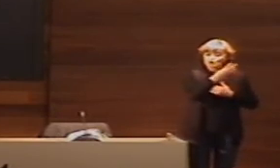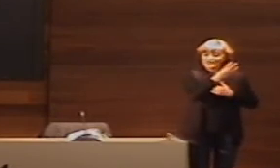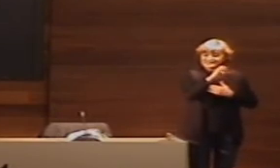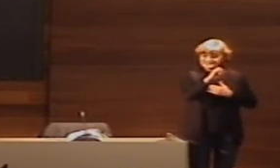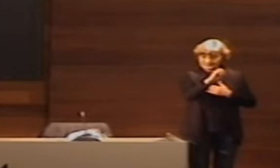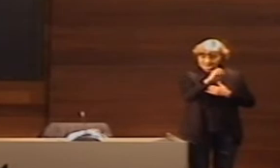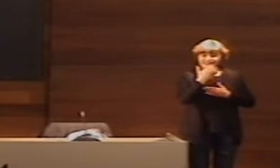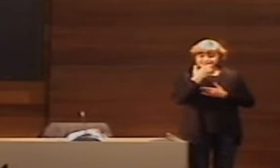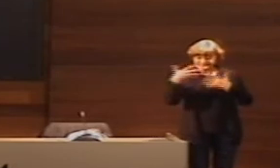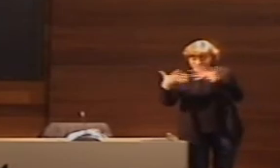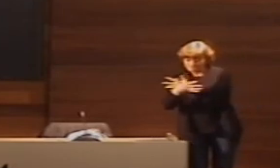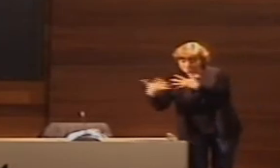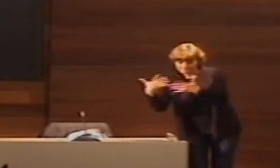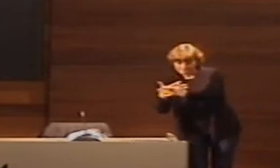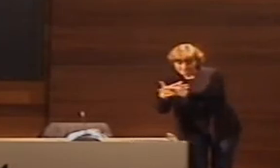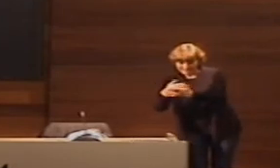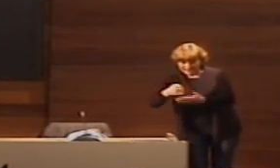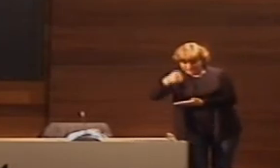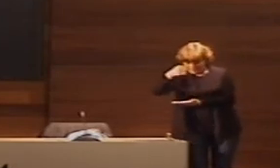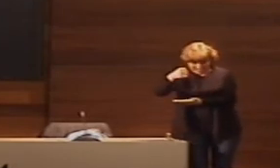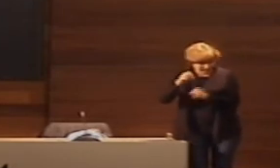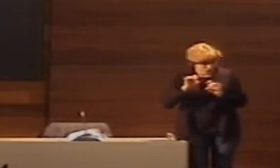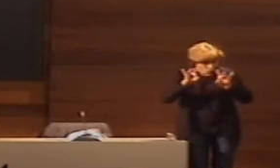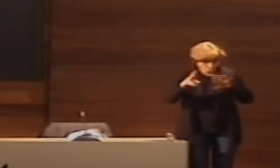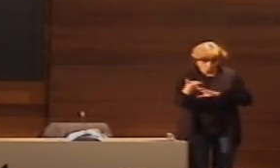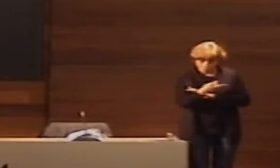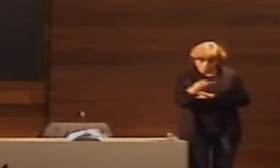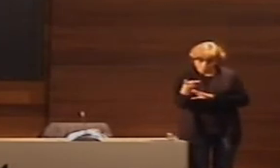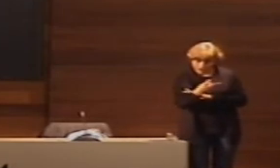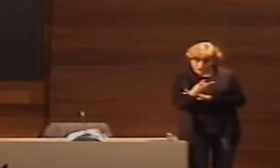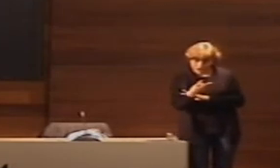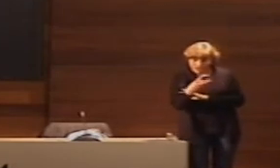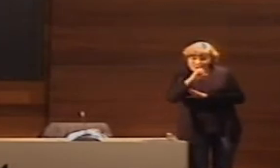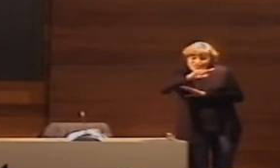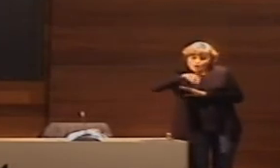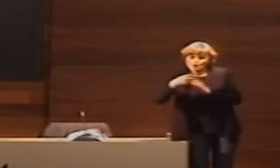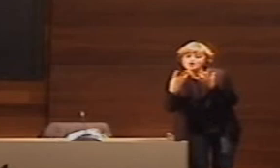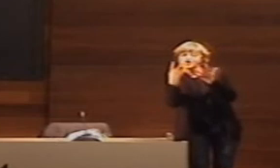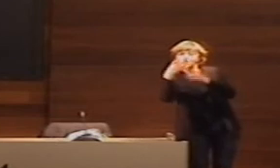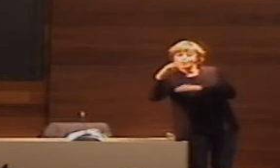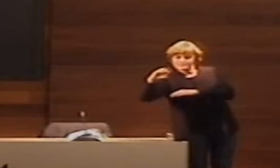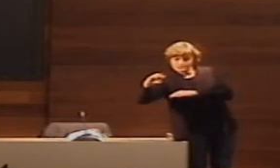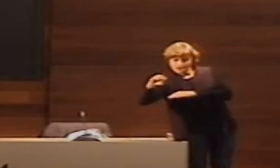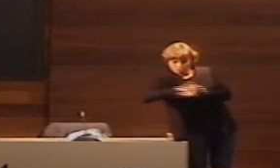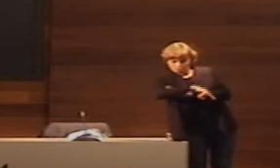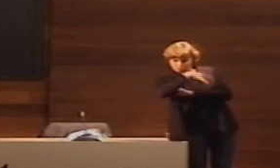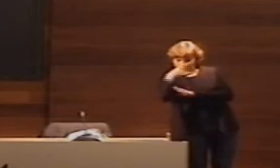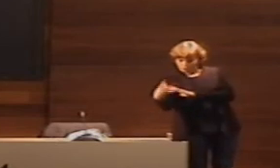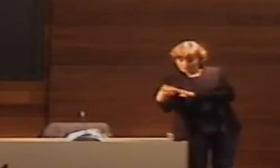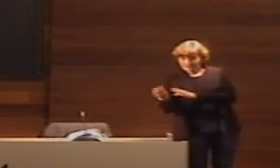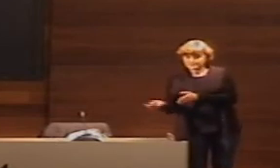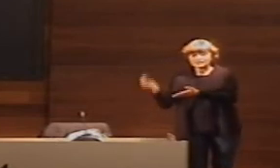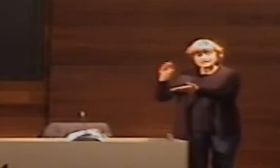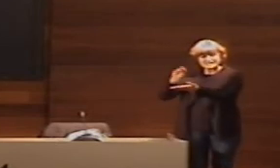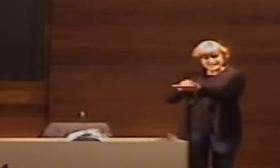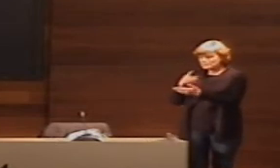kilos, cuesta 90 céntimos. Eso quiere decir que en los costos hay una diferencia monstruosa. Uh-huh. Y por otro lado, me parece muy bien la